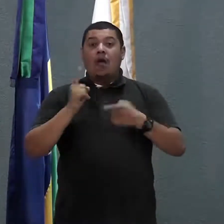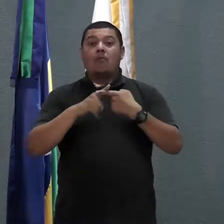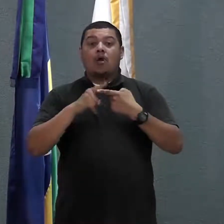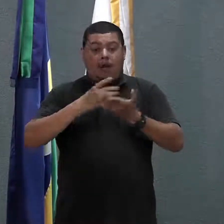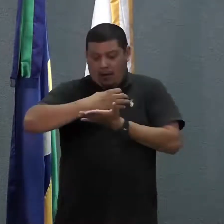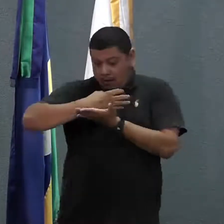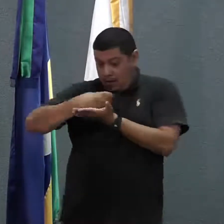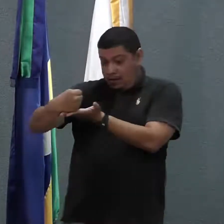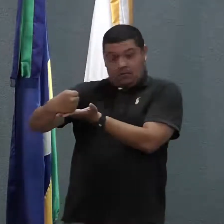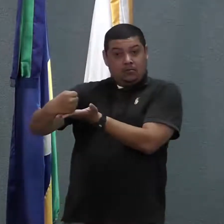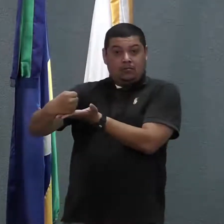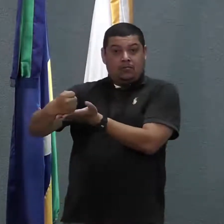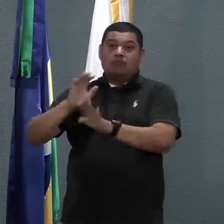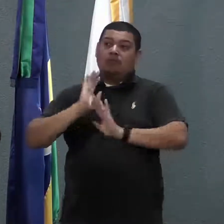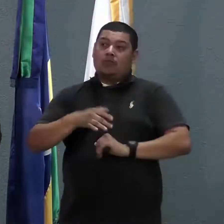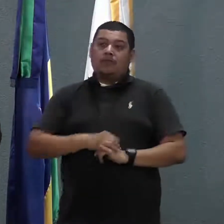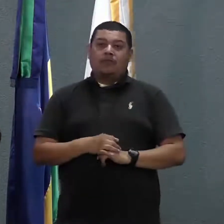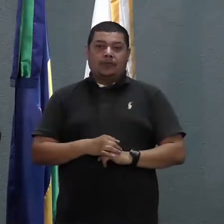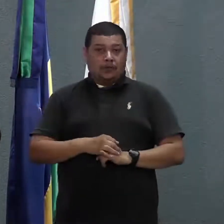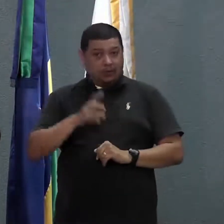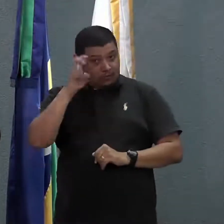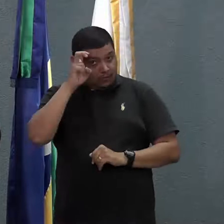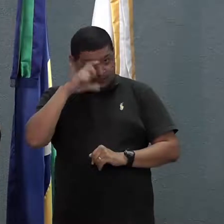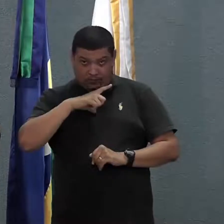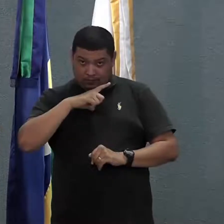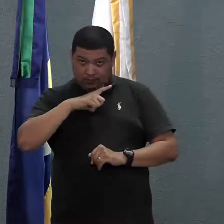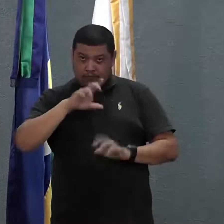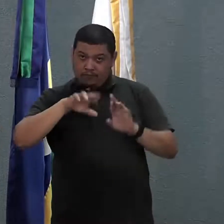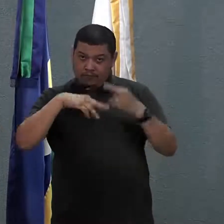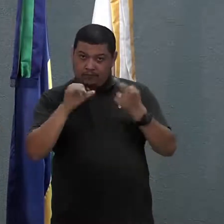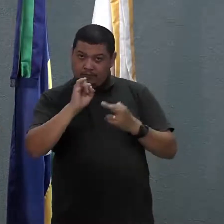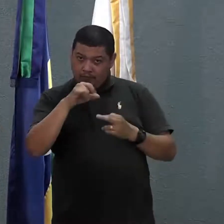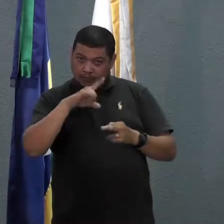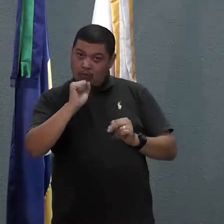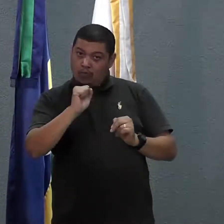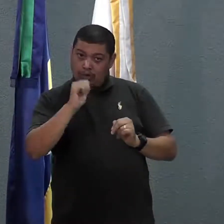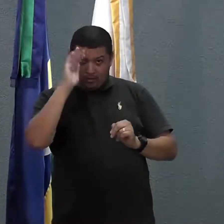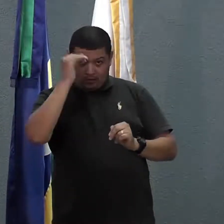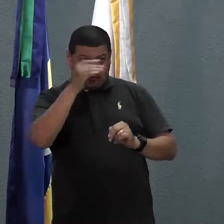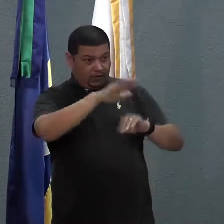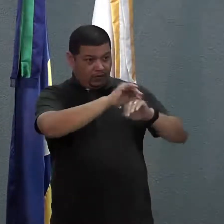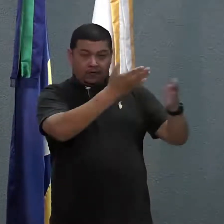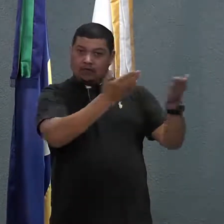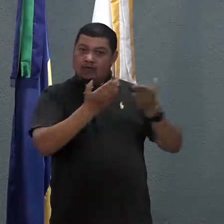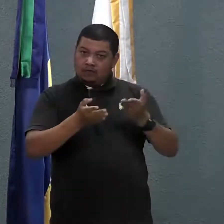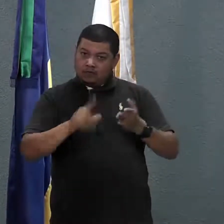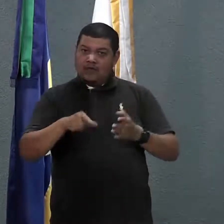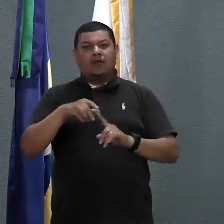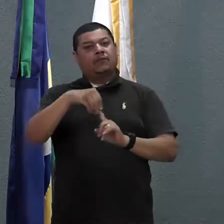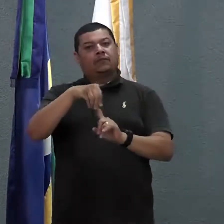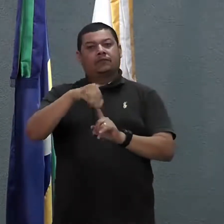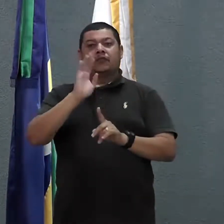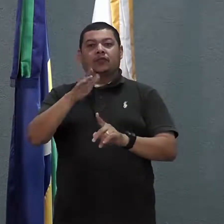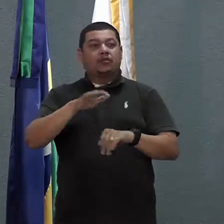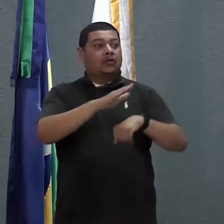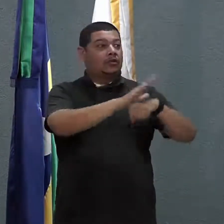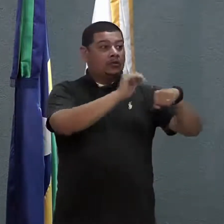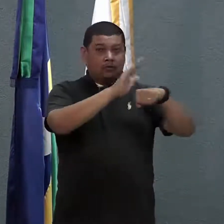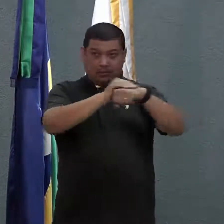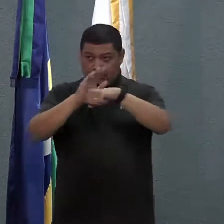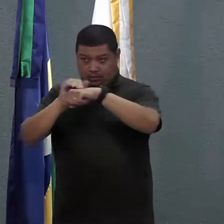prefeito Fúria, quinta-feira essa reunião aqui, se o senhor puder vir, é o ideal. Eu já convoquei algumas